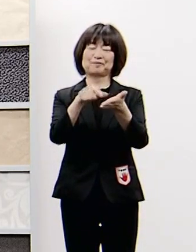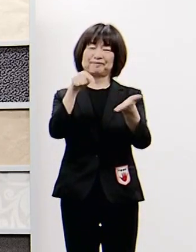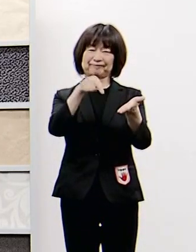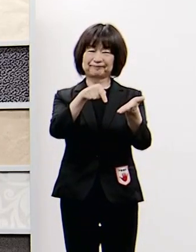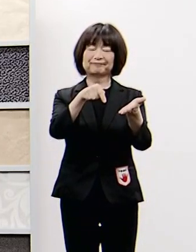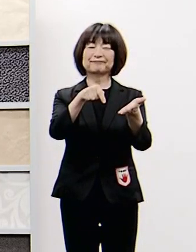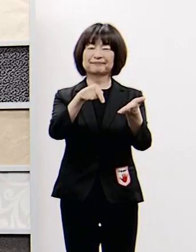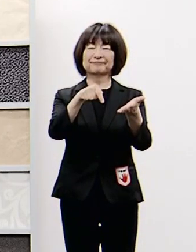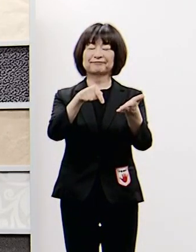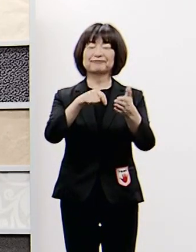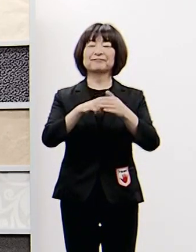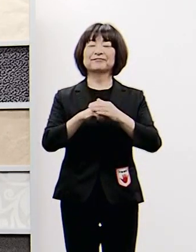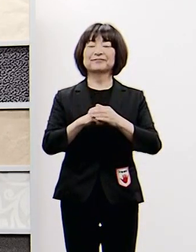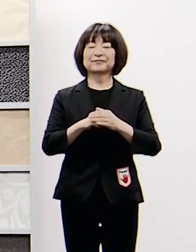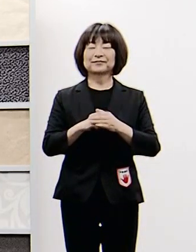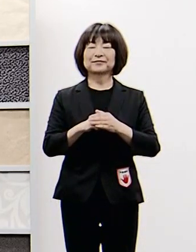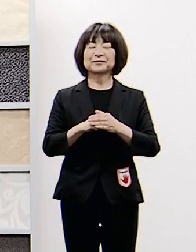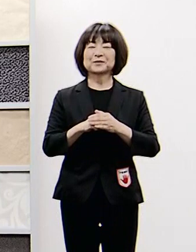て